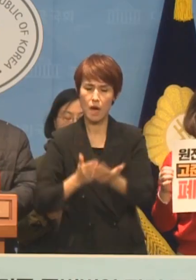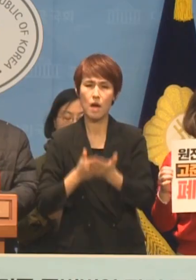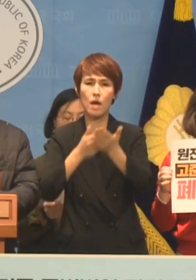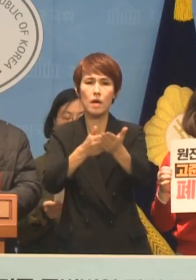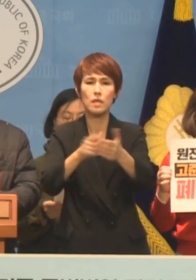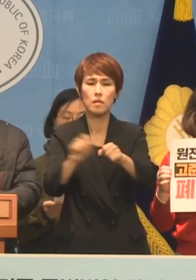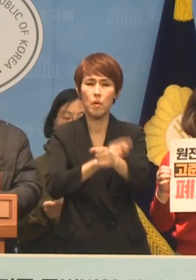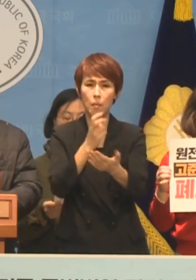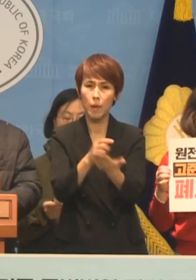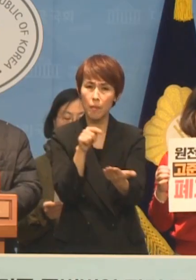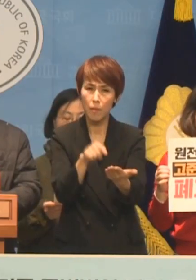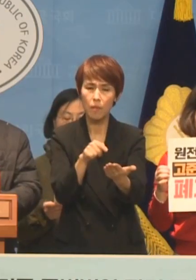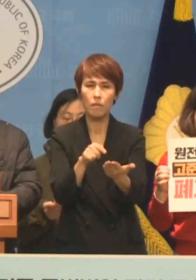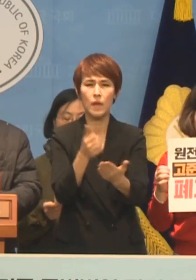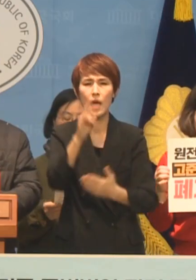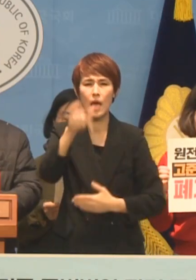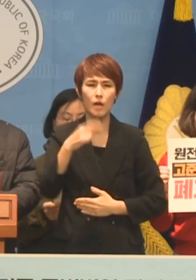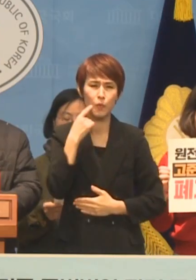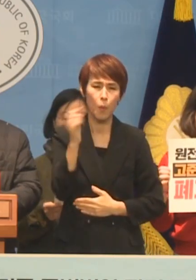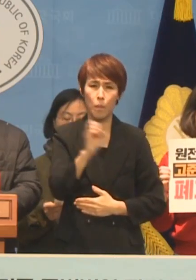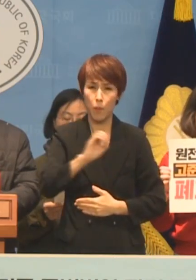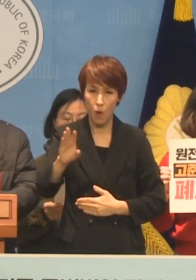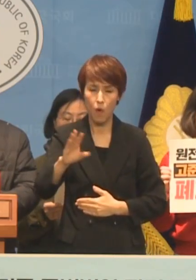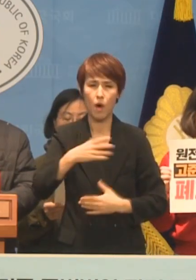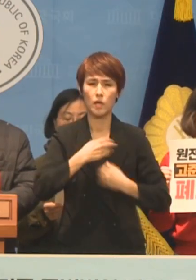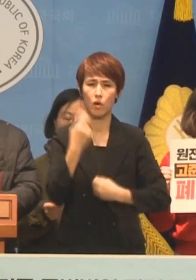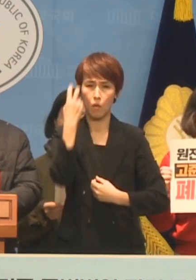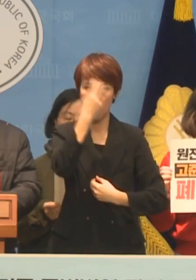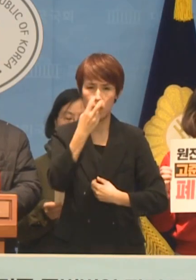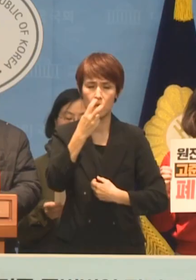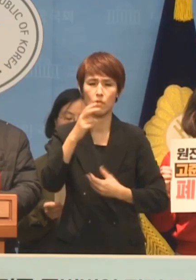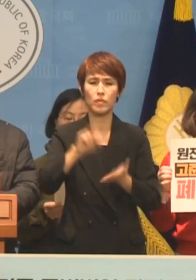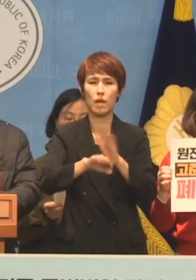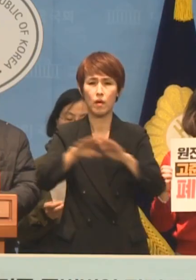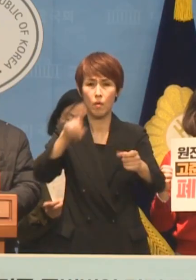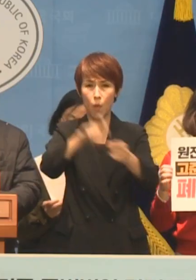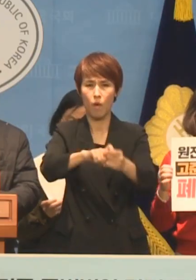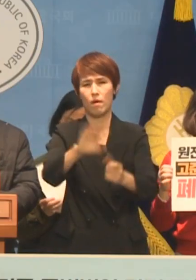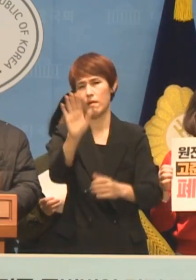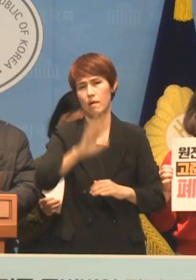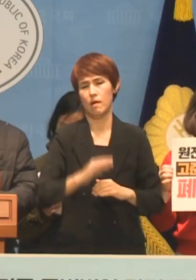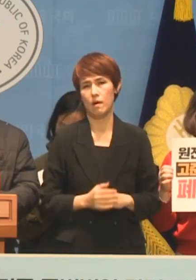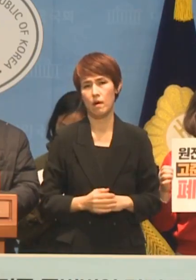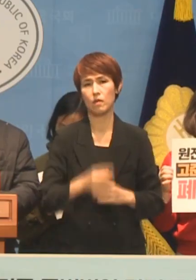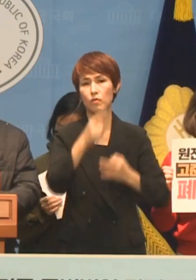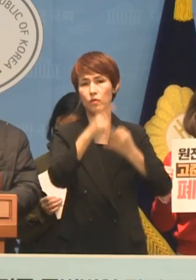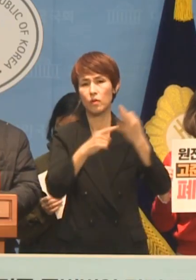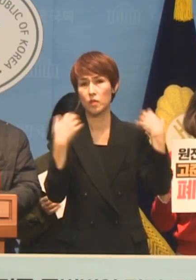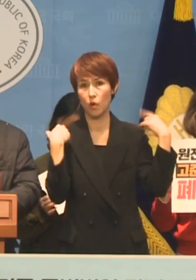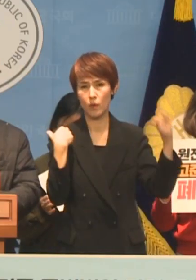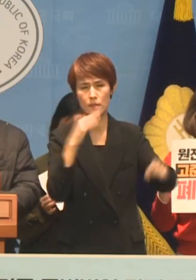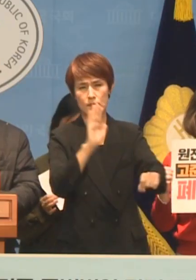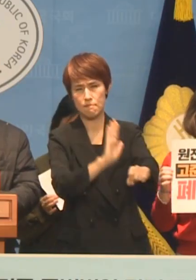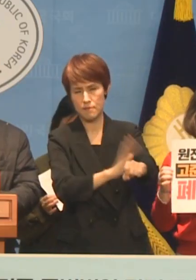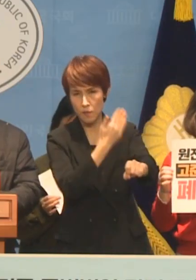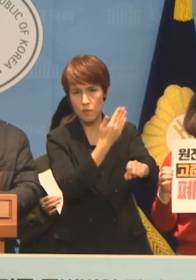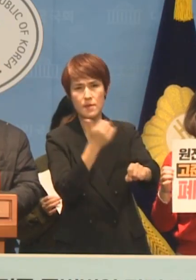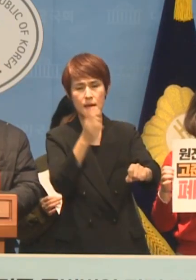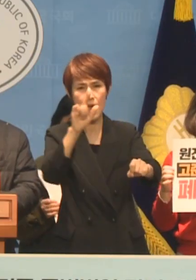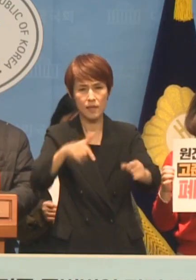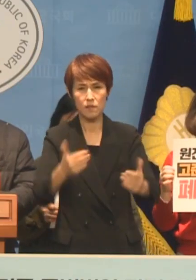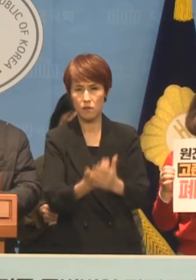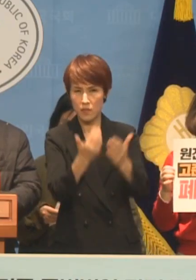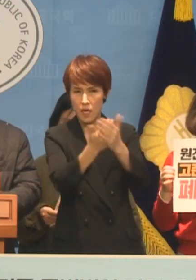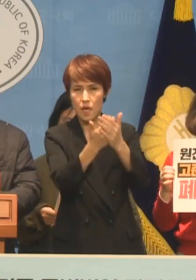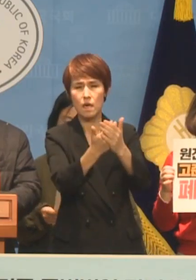고준위 특별법안은 핵 폐기물의 안전한 관리 및 처분을 목적으로 마련된 것이 아니라 윤석열 정권의 잘못된 핵진흥